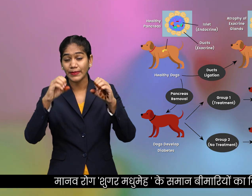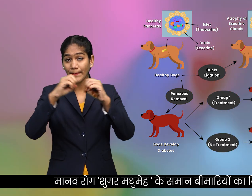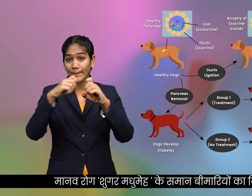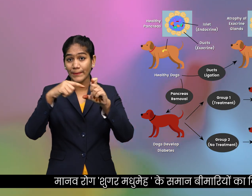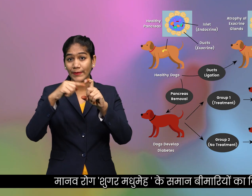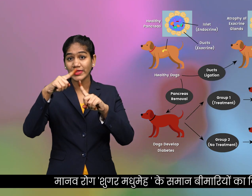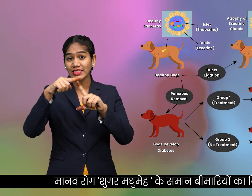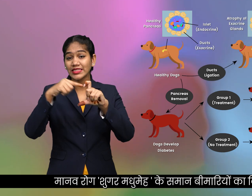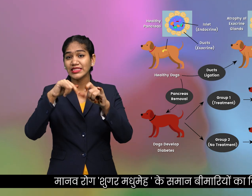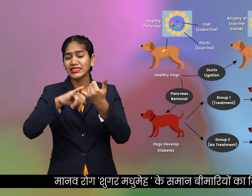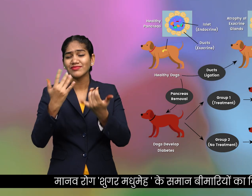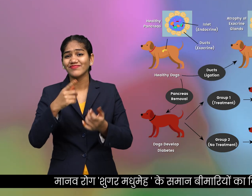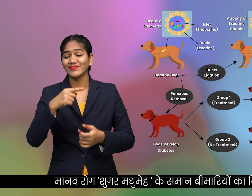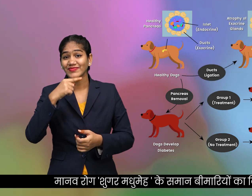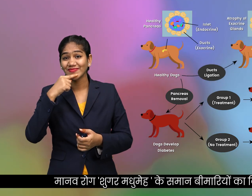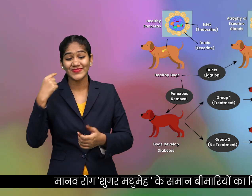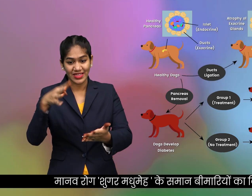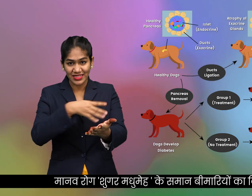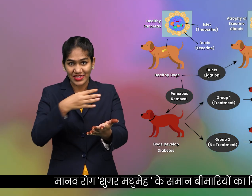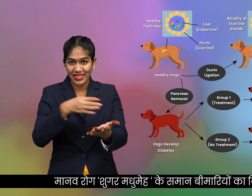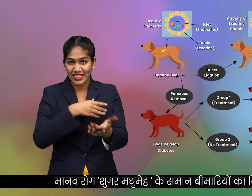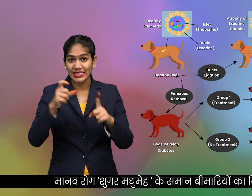की विकास होगी।